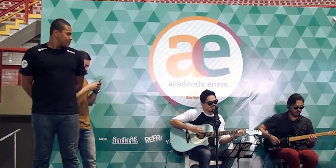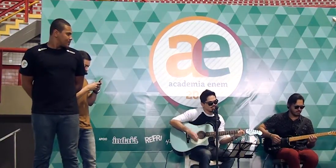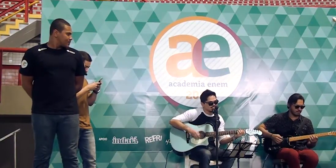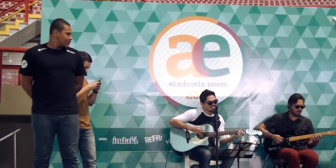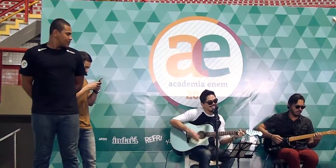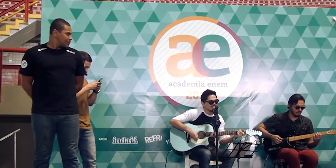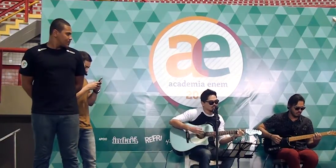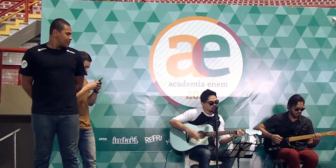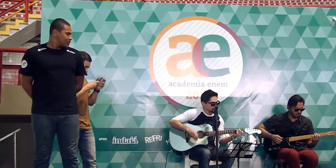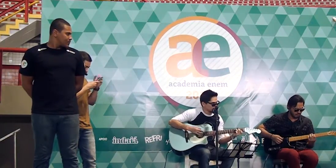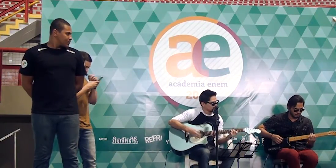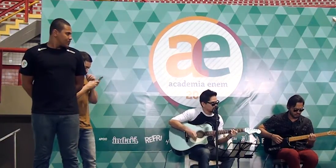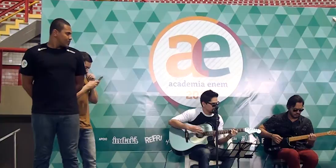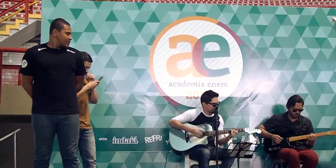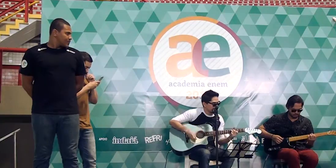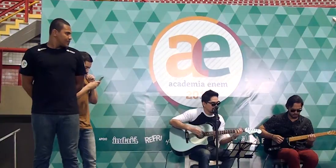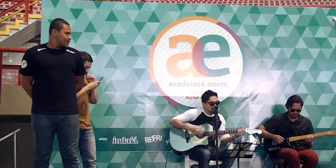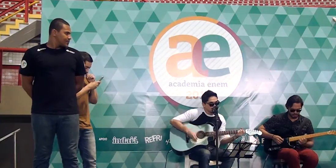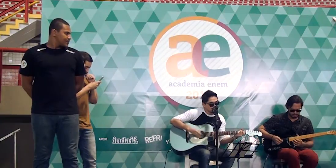Favelas, o Senado,